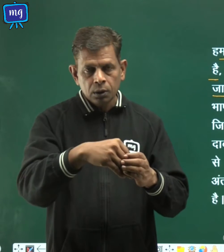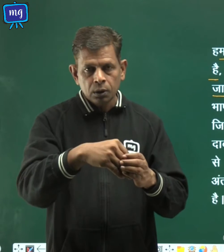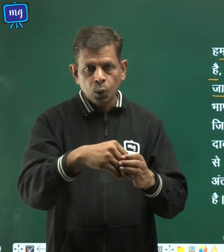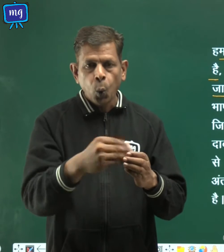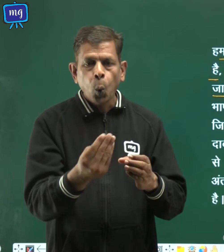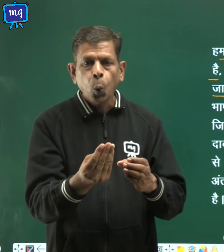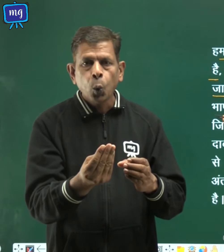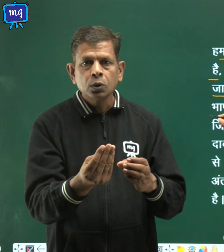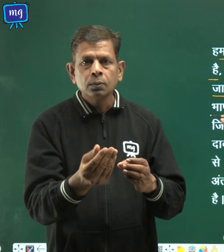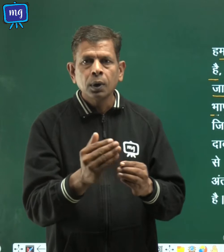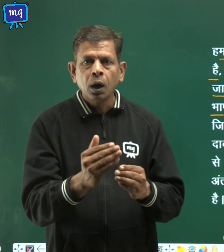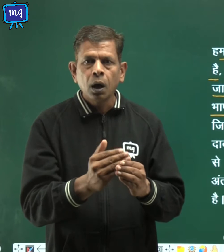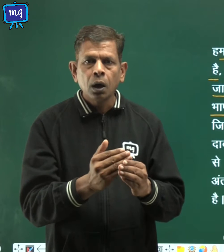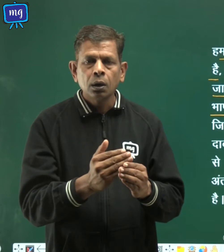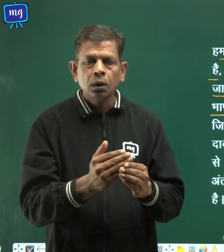कुछ भाप